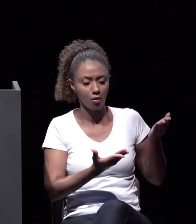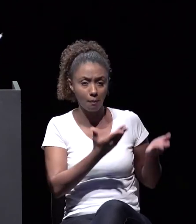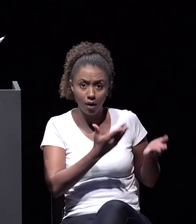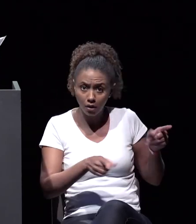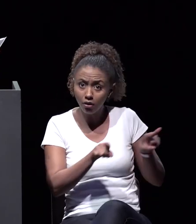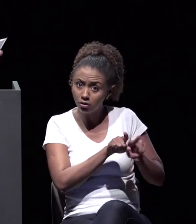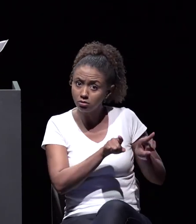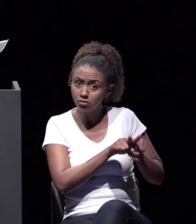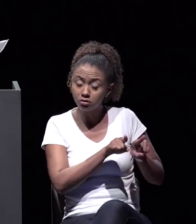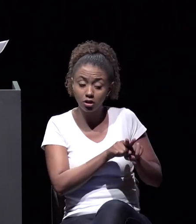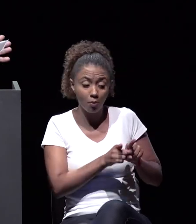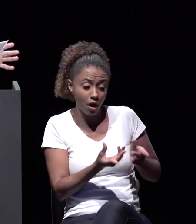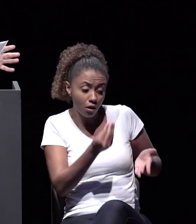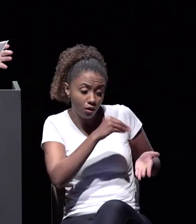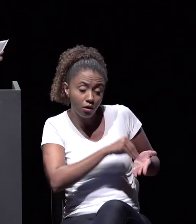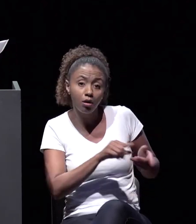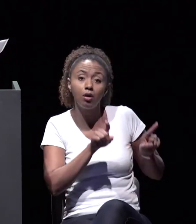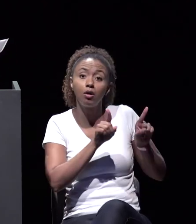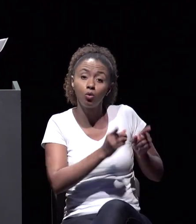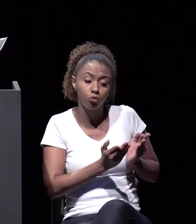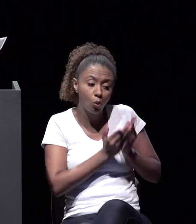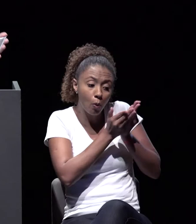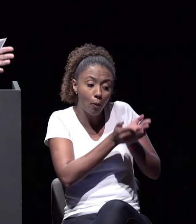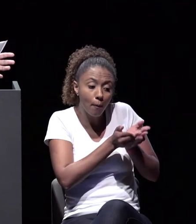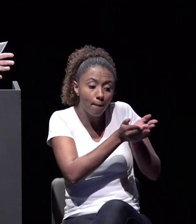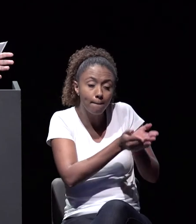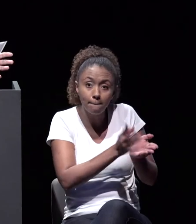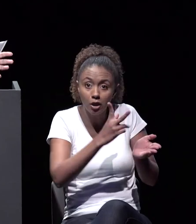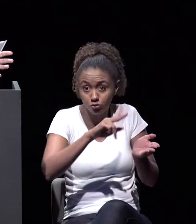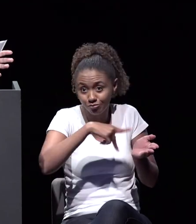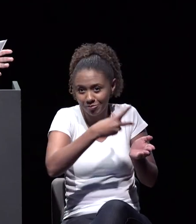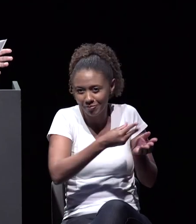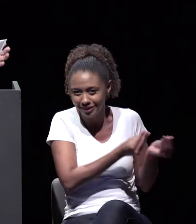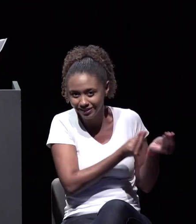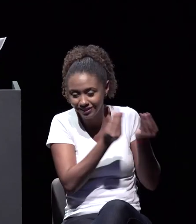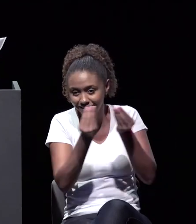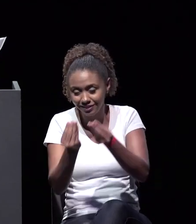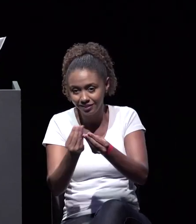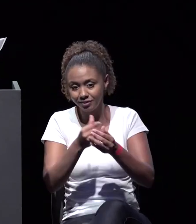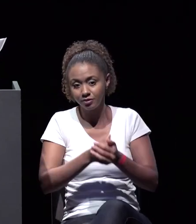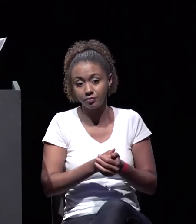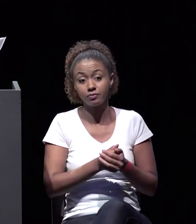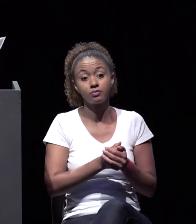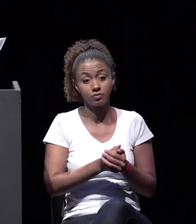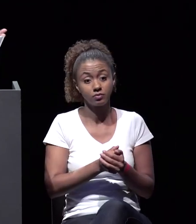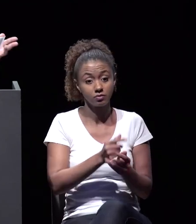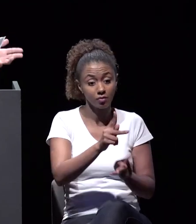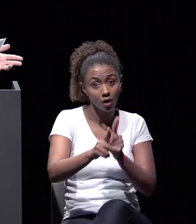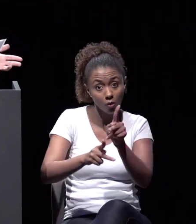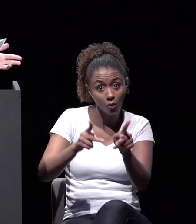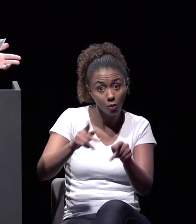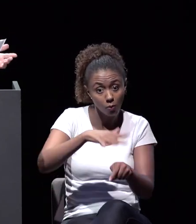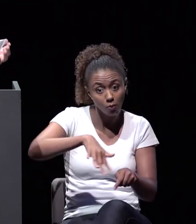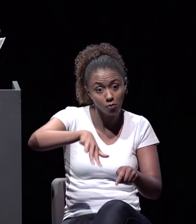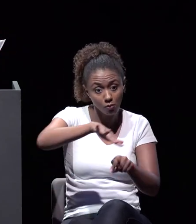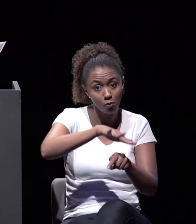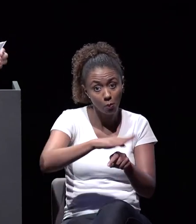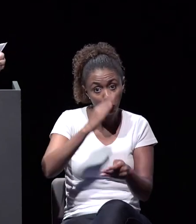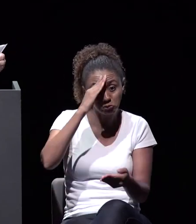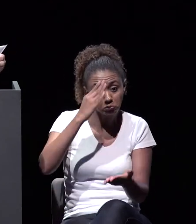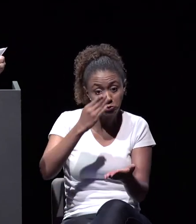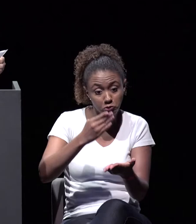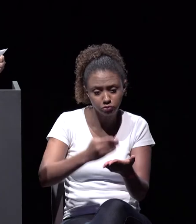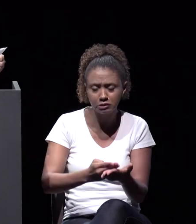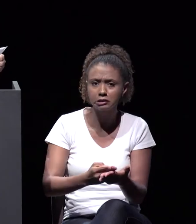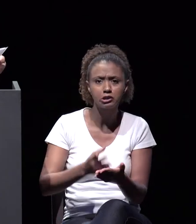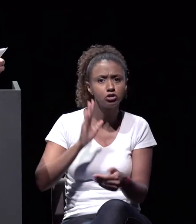peixe coloca os grandes balaios que receberam os presentes o povo o místico povo da bahia desde